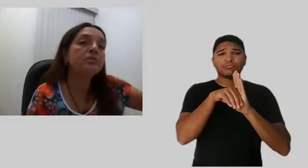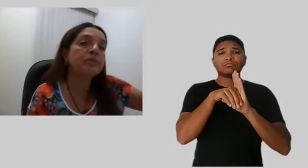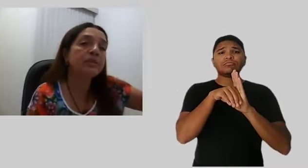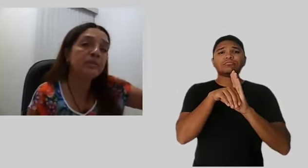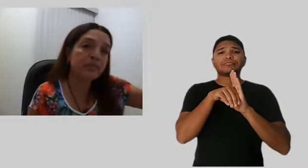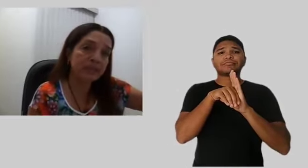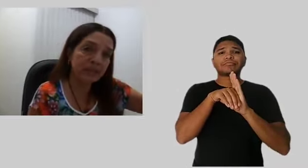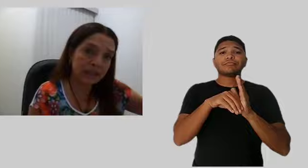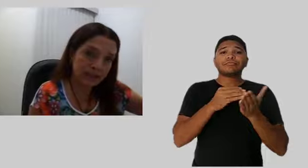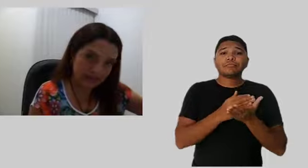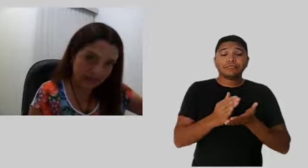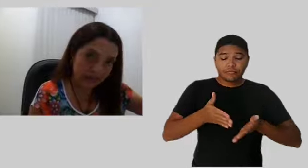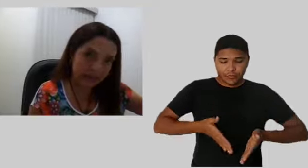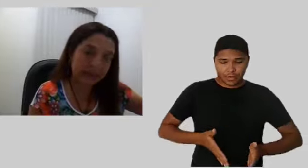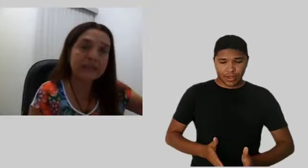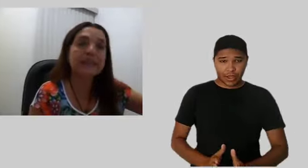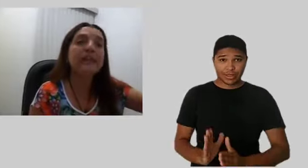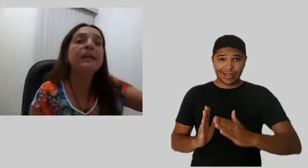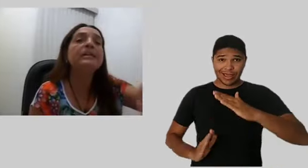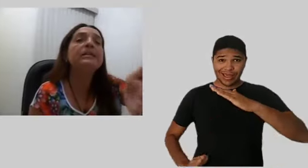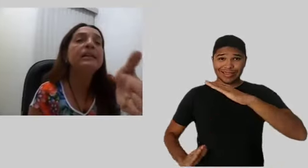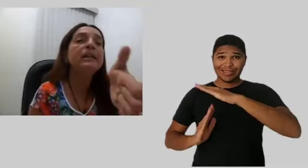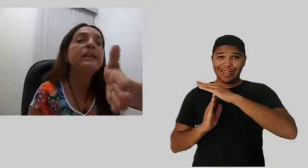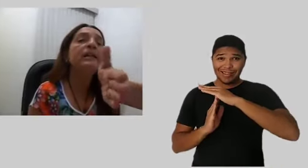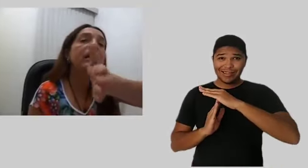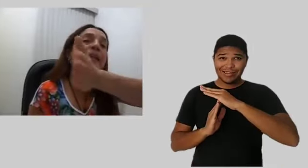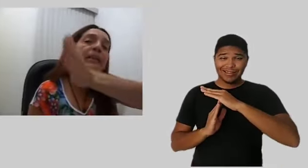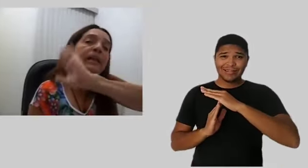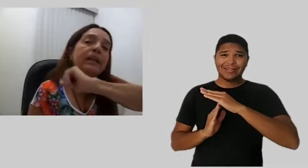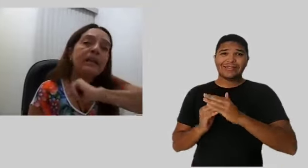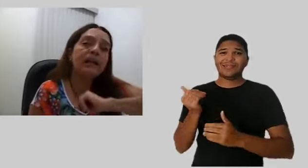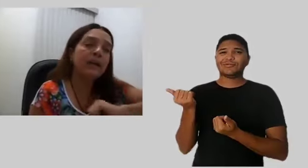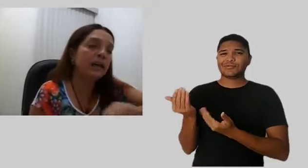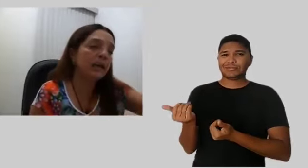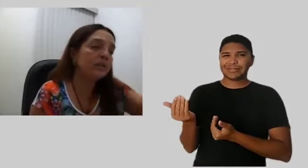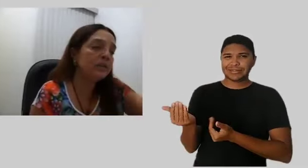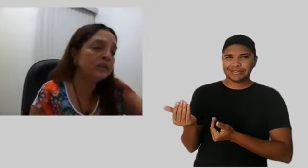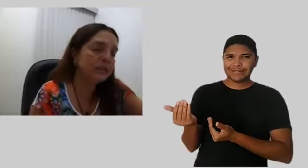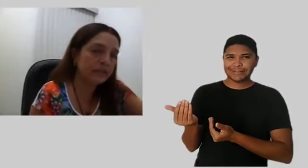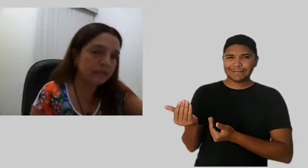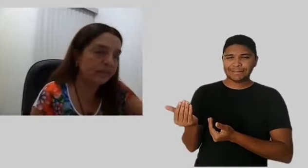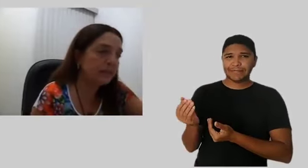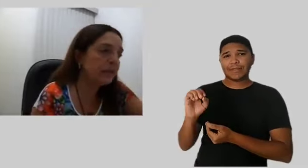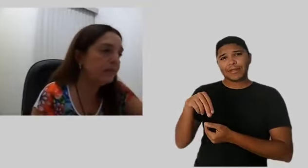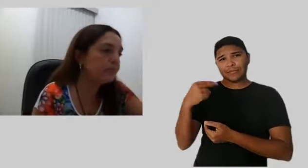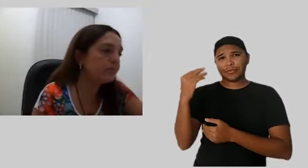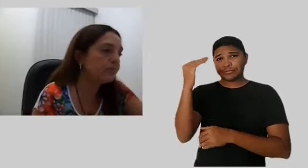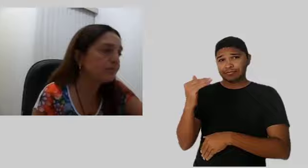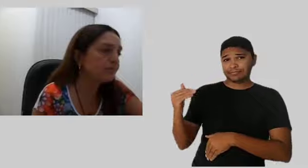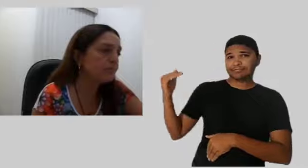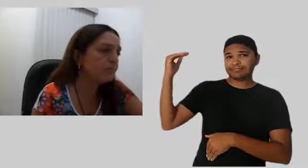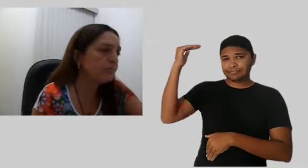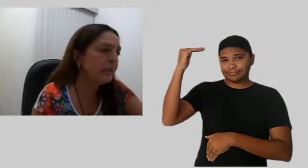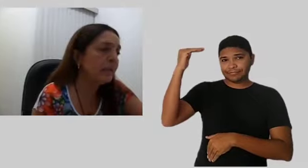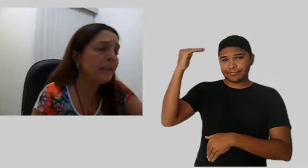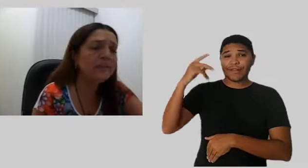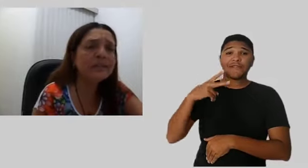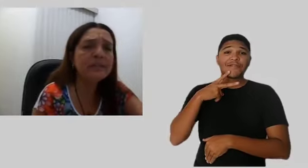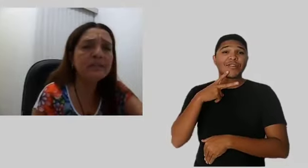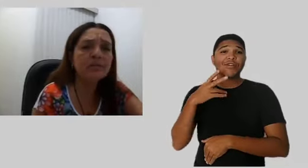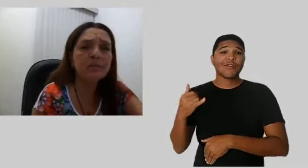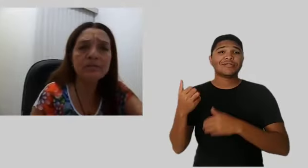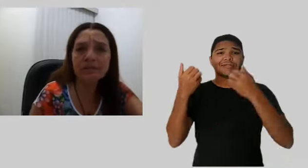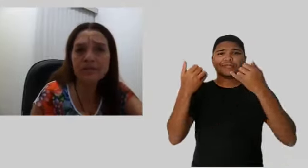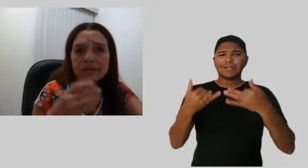desenvolvimento dos conceitos vai começar assim que a criança nasce, né? Até a adolescência, certo?